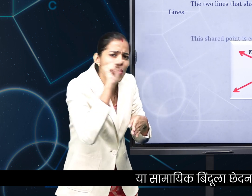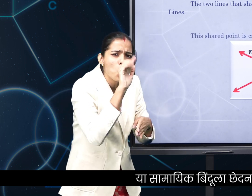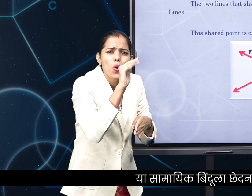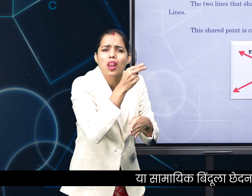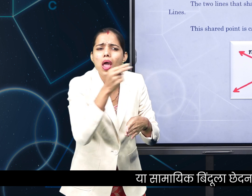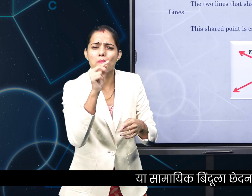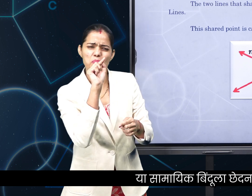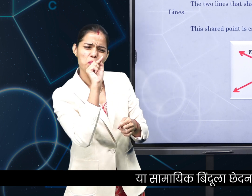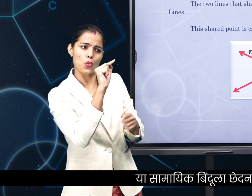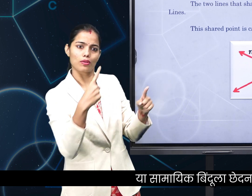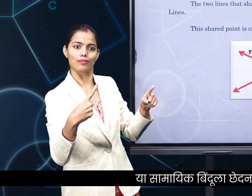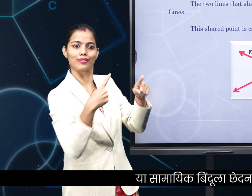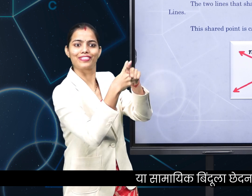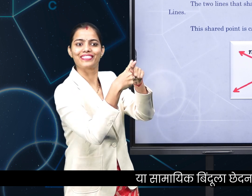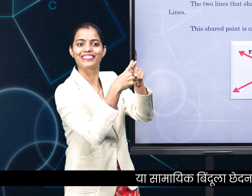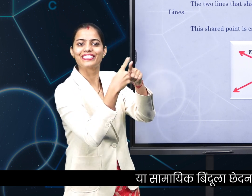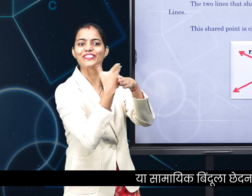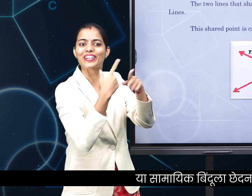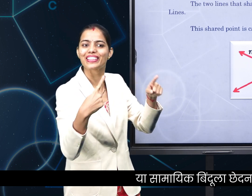बिंदूला छेदनबिंदू म्हणतात.